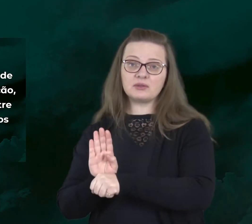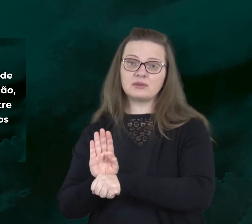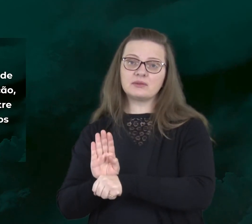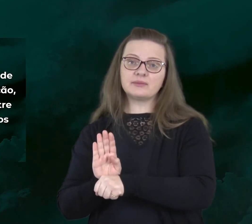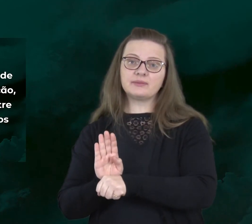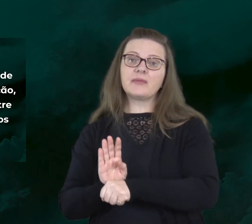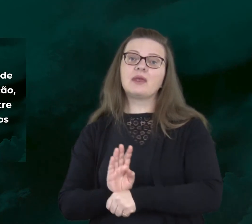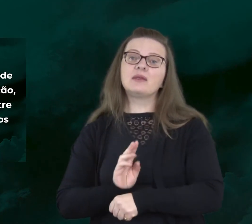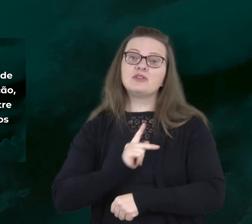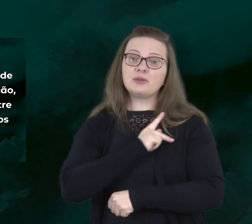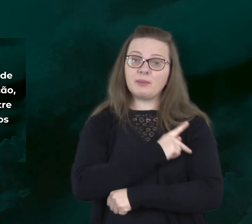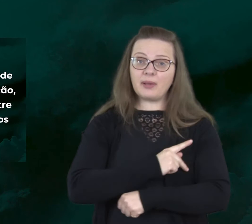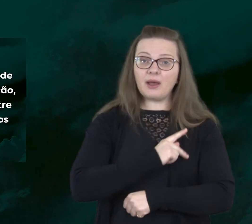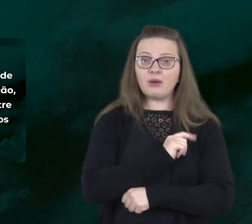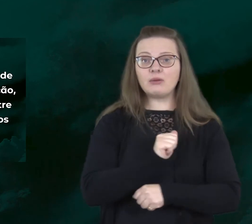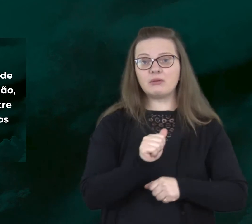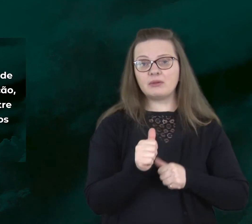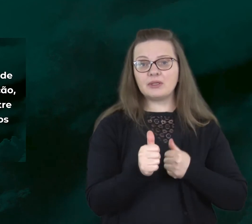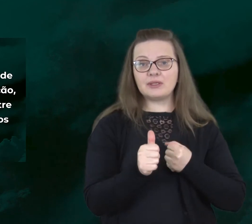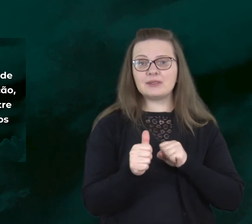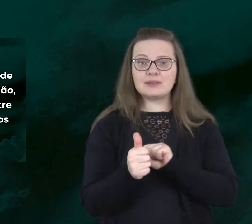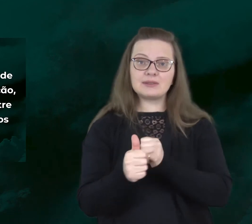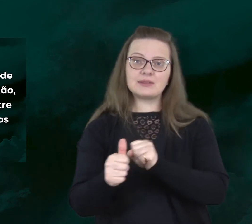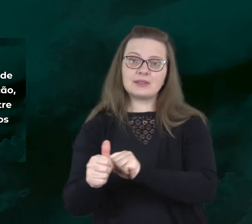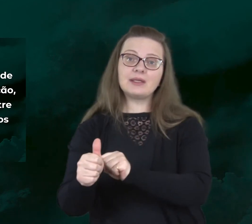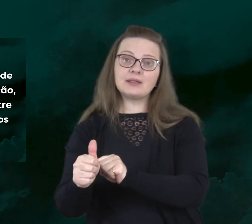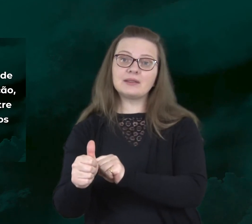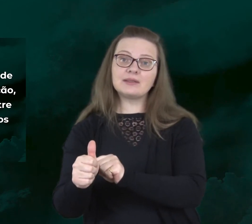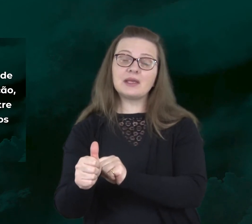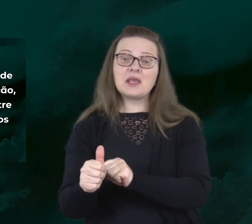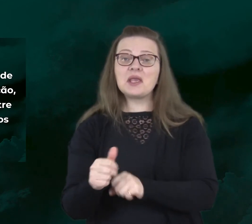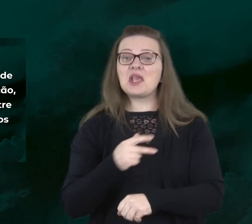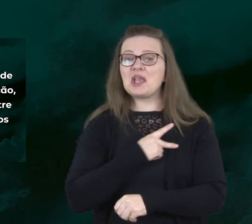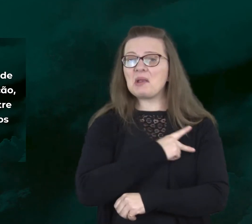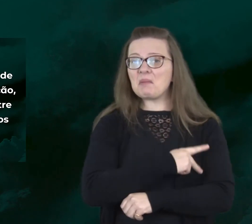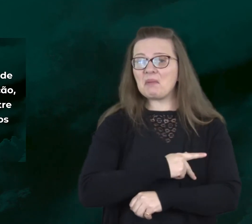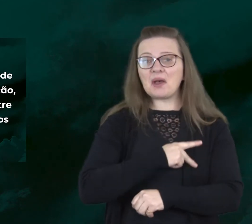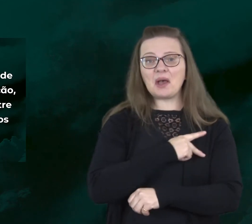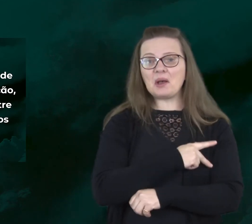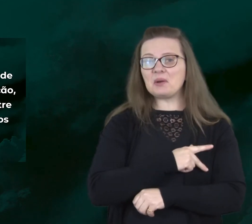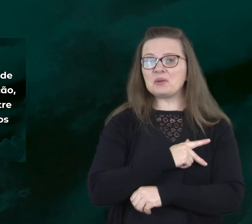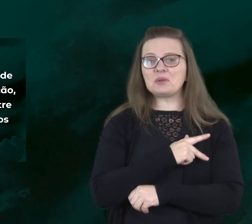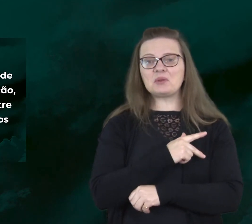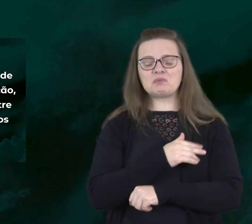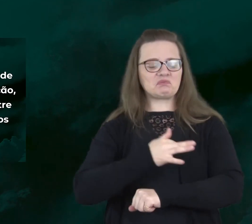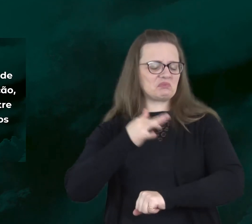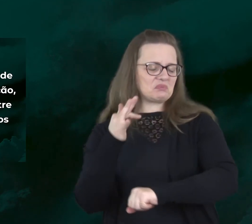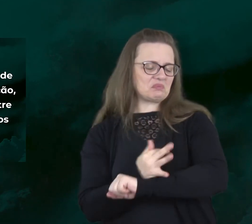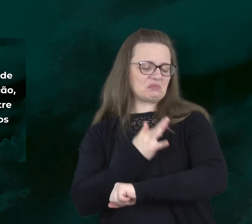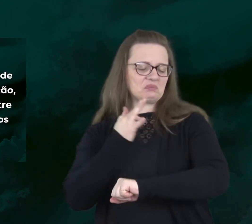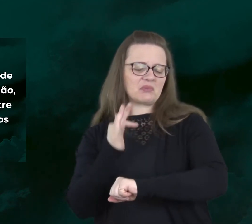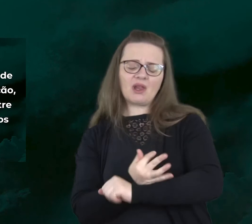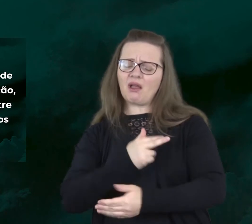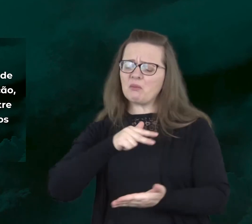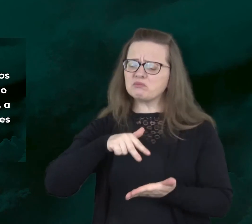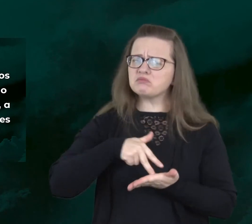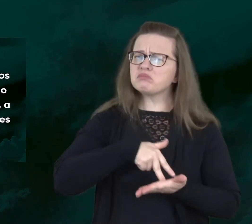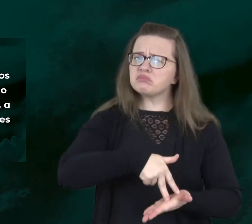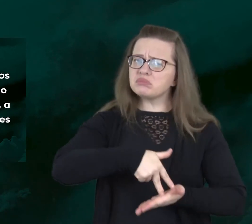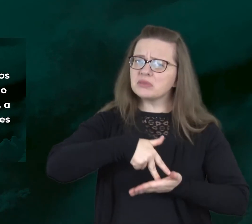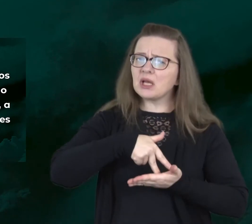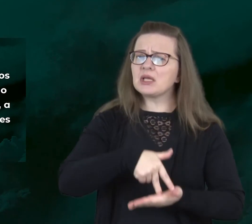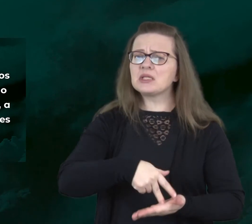de vida, e que Paulo não media esforço para cuidar deles. E mais ainda, assim,